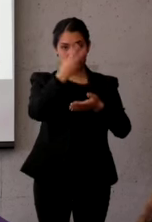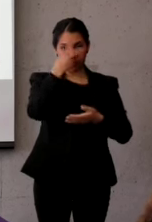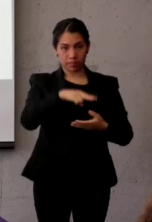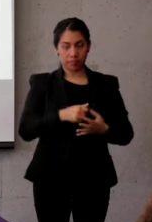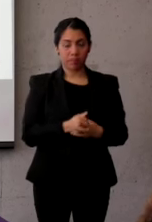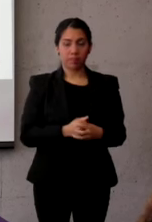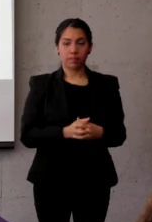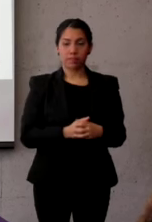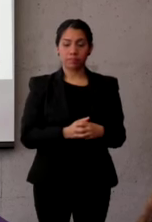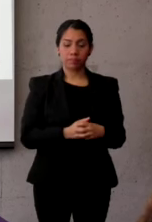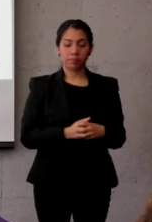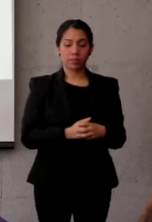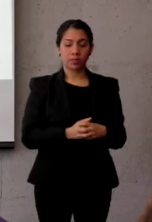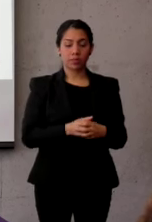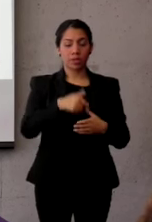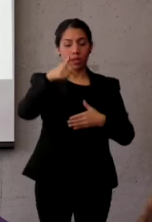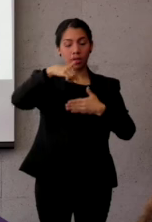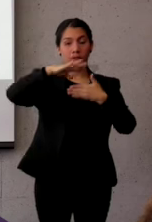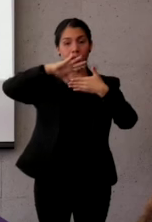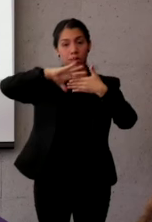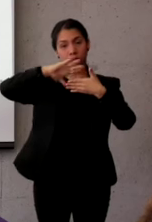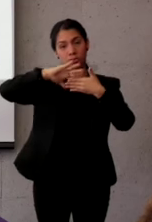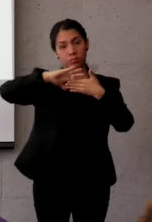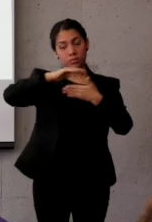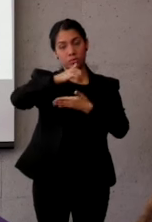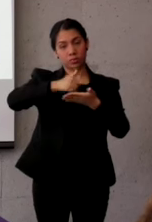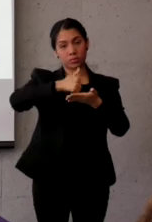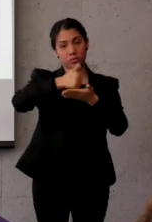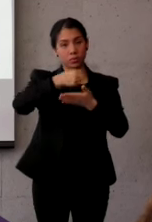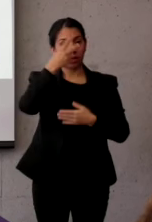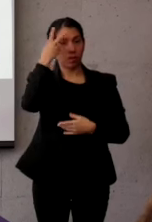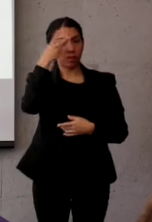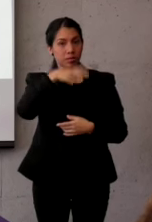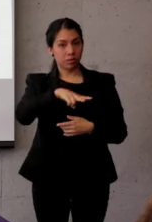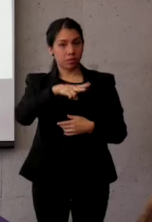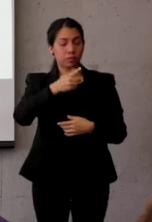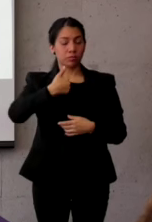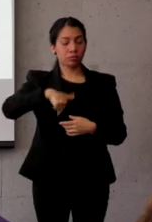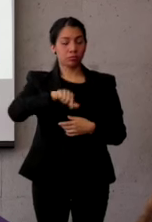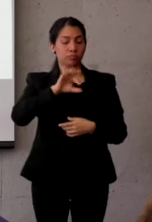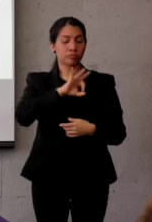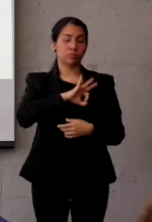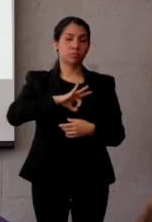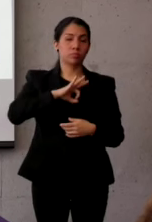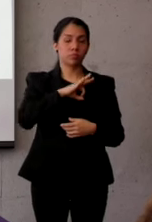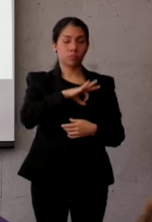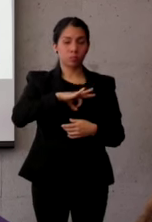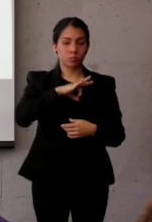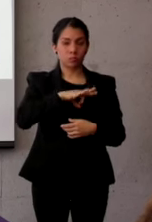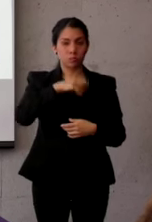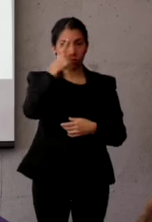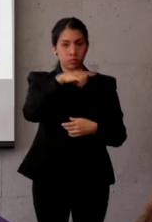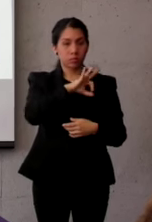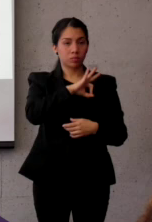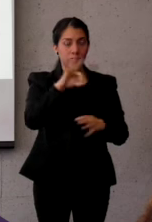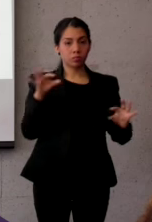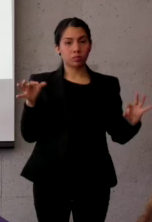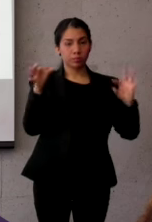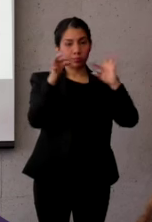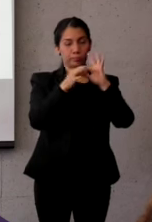México. La Comisión de Derechos Humanos de esta ciudad se congratula de generar acuerdos de